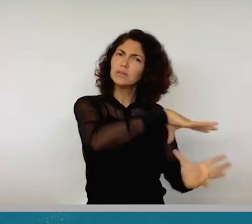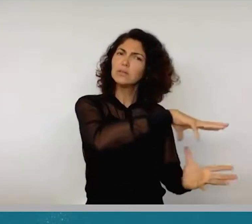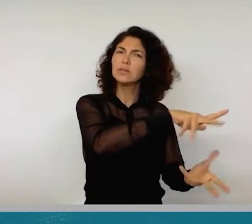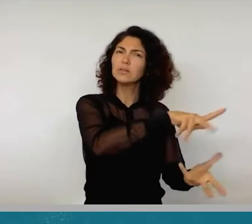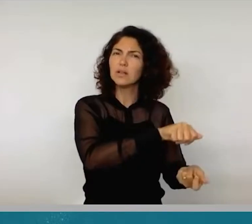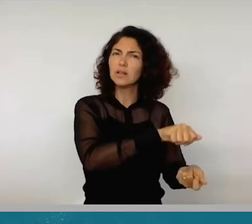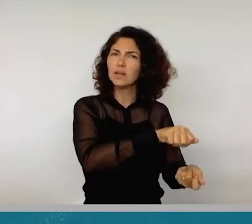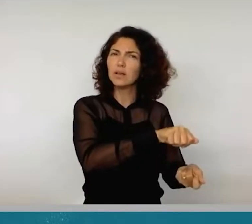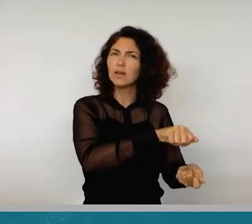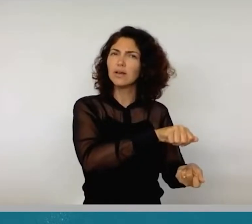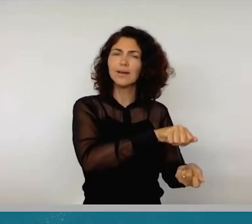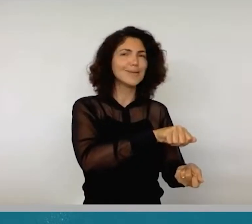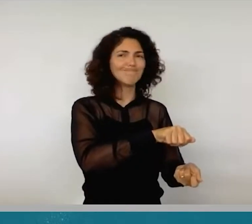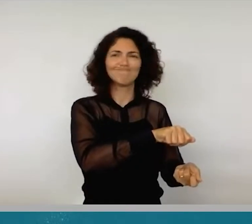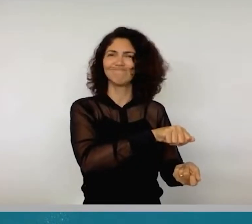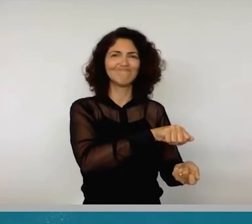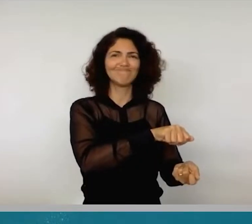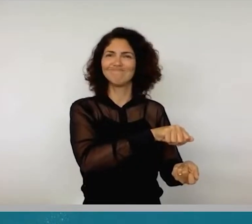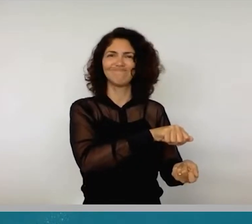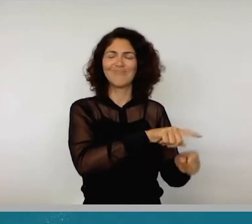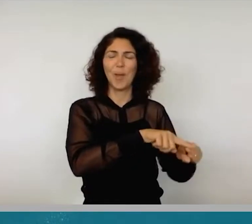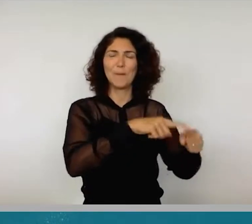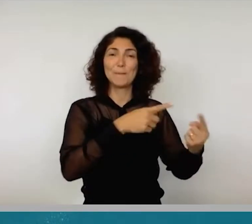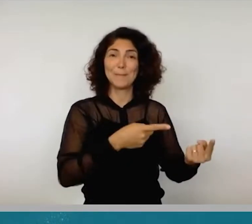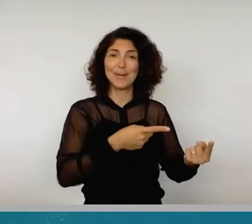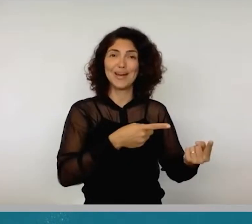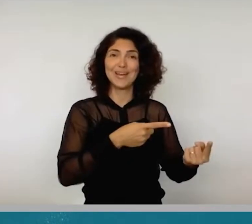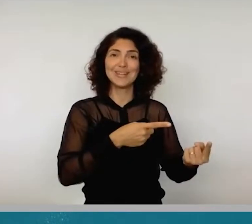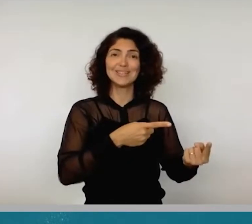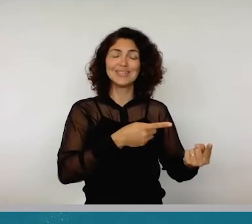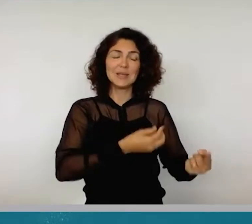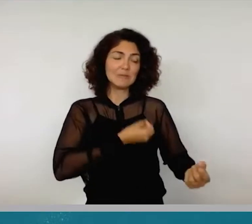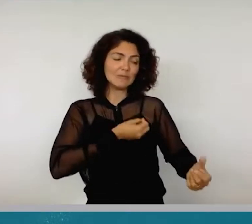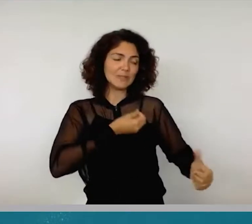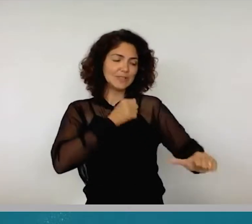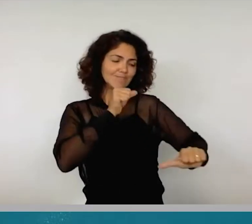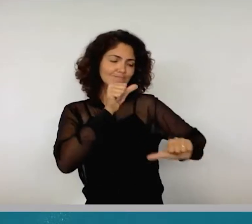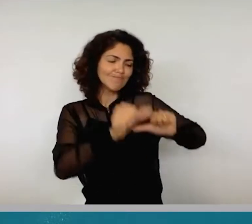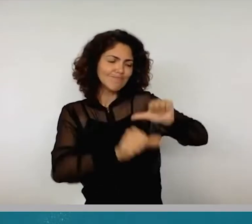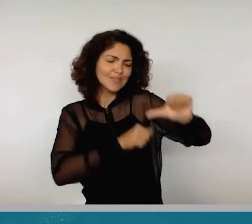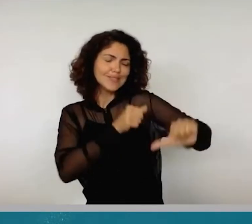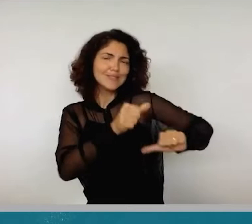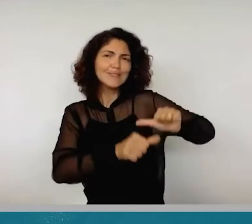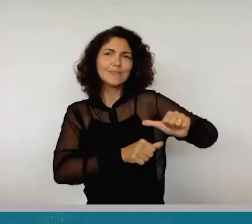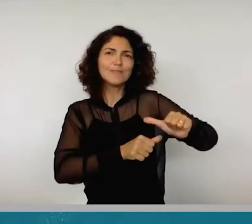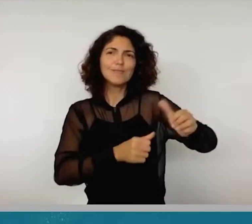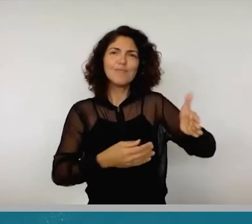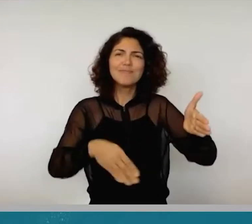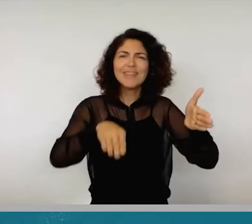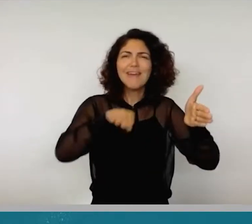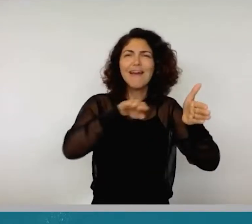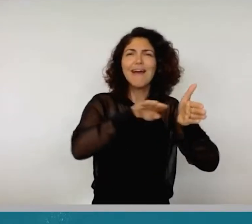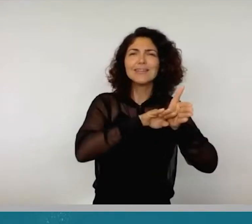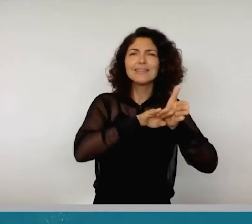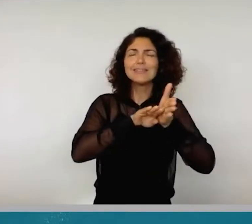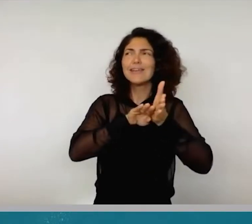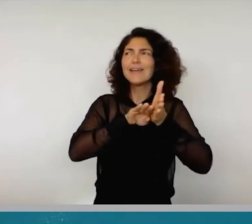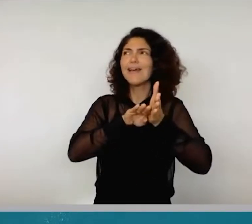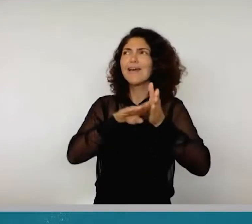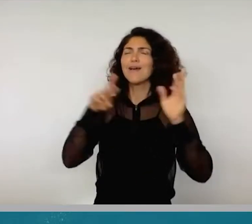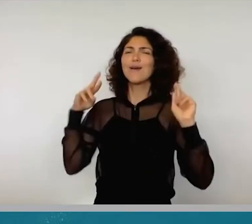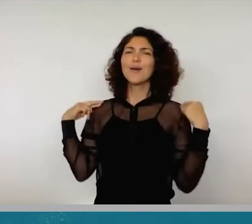nos arrepender para ir para outro plano. Esse outro plano é onde está o reino dos